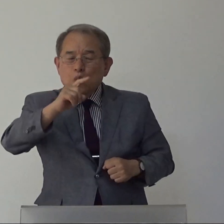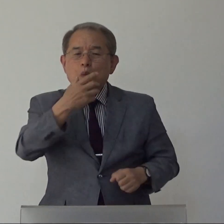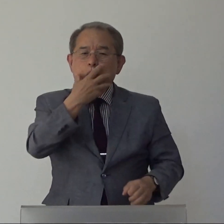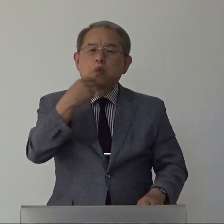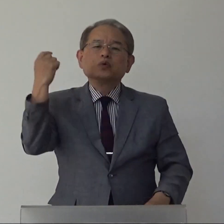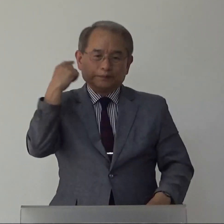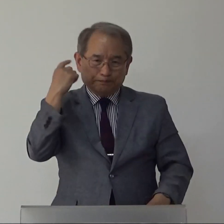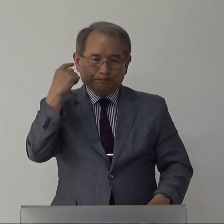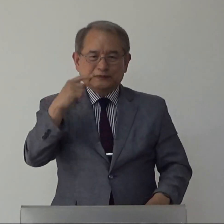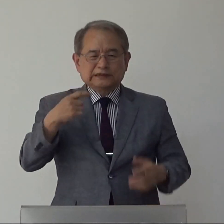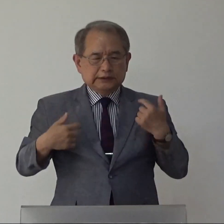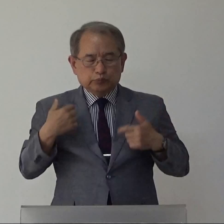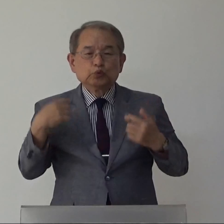자가 없느니라. 아멘.